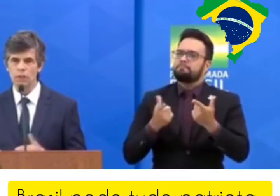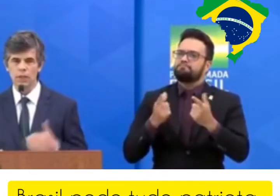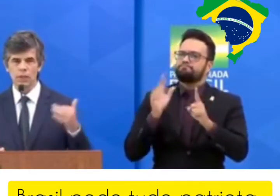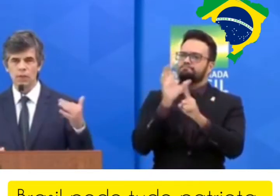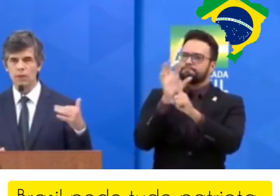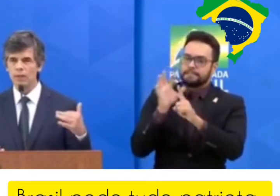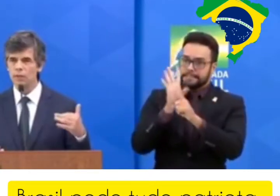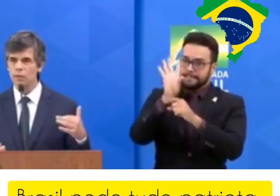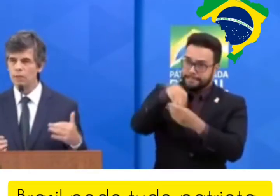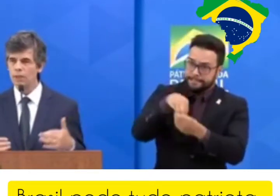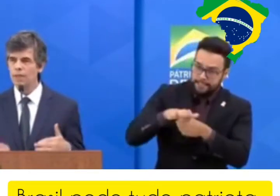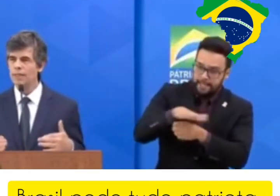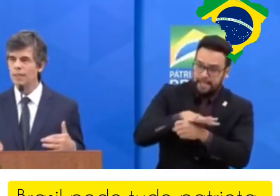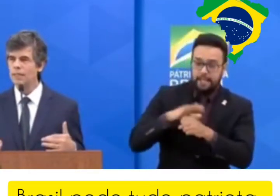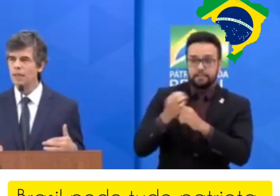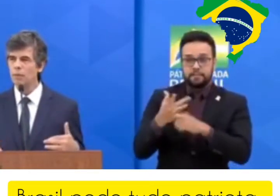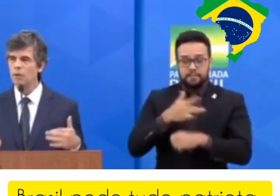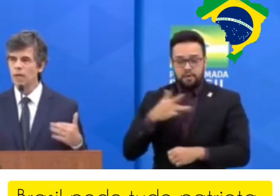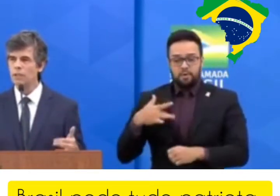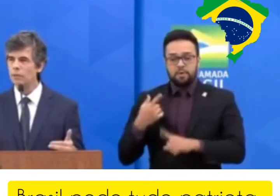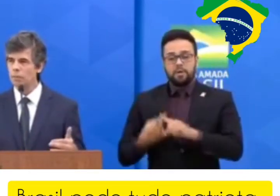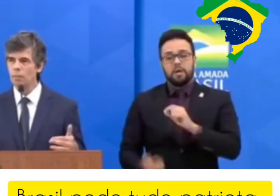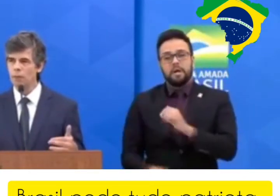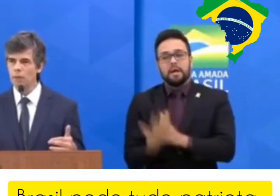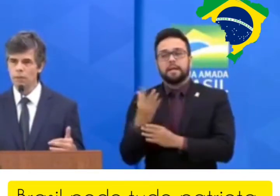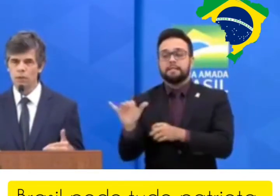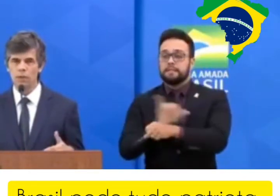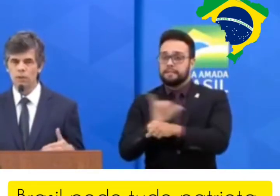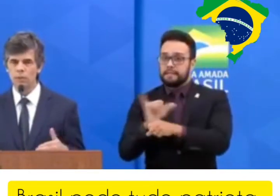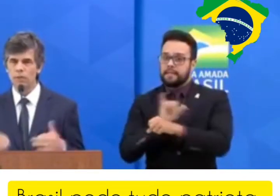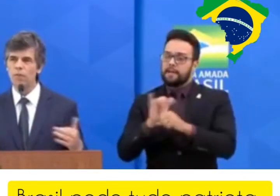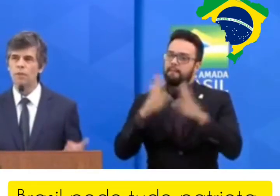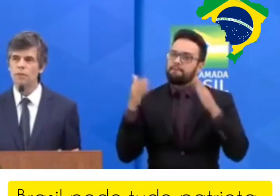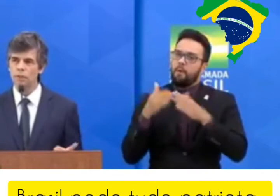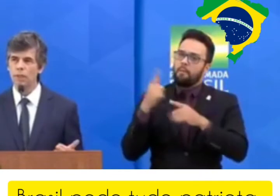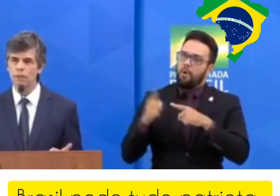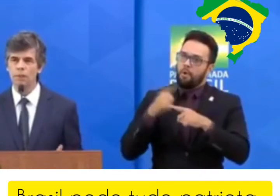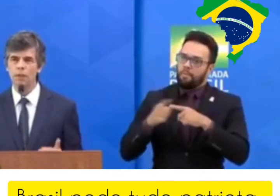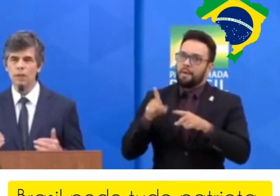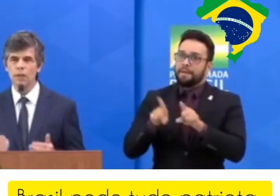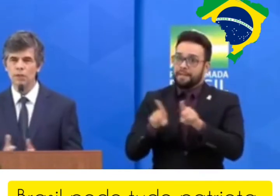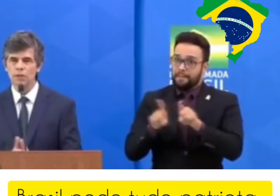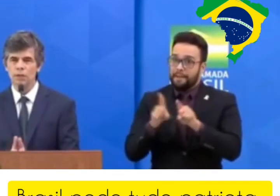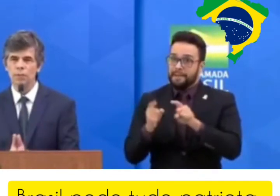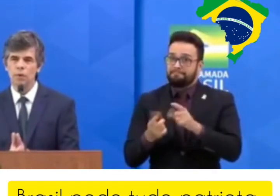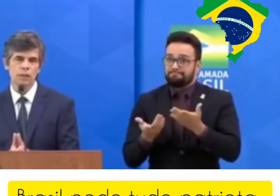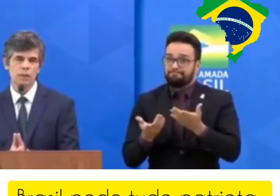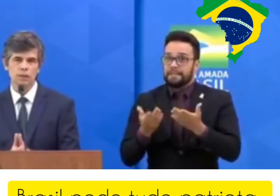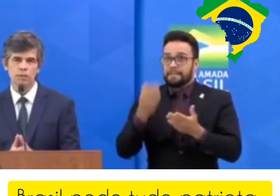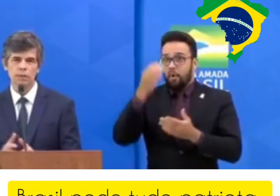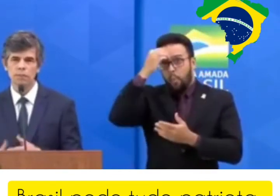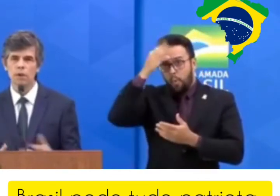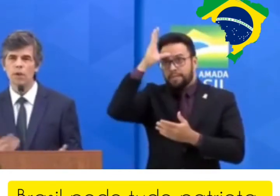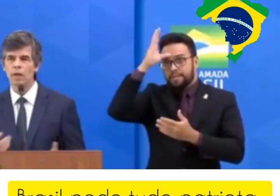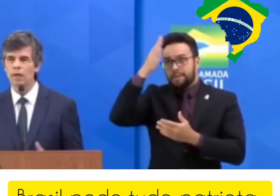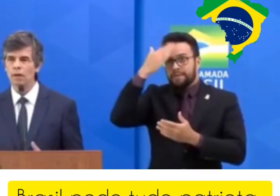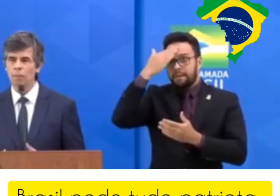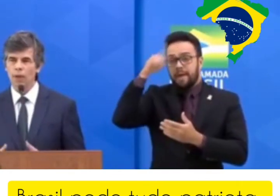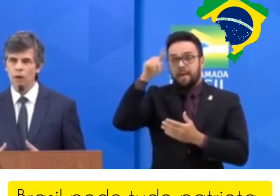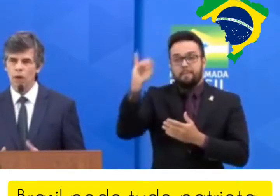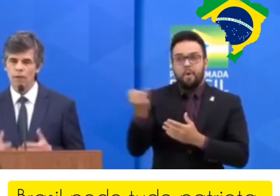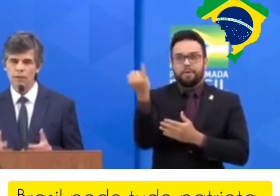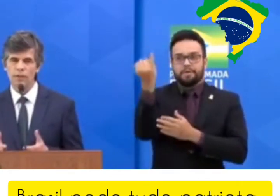quer construir. Então, a criação de uma estratégia de abordagem de problema, de conhecimento, de formação de equipe, isso vai ser importantíssimo para a gente